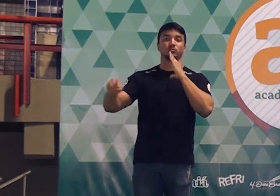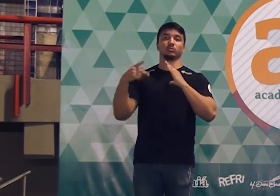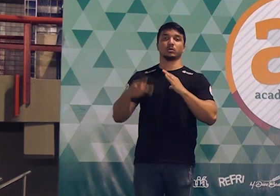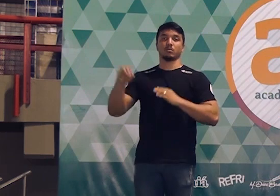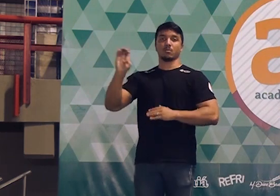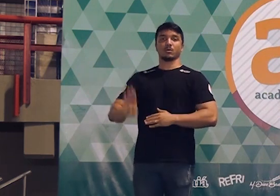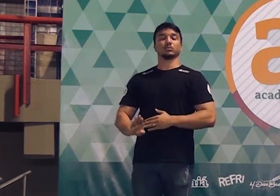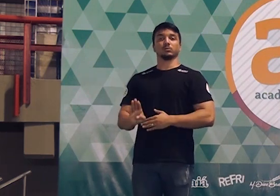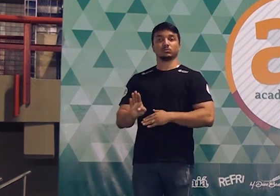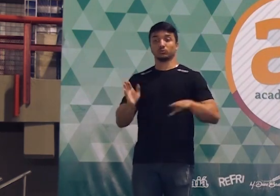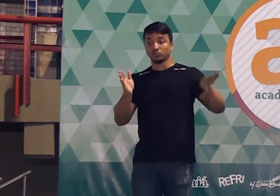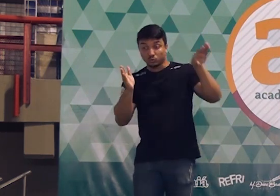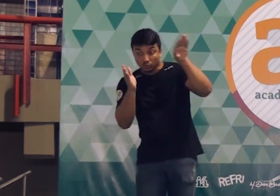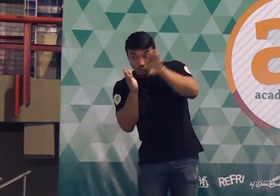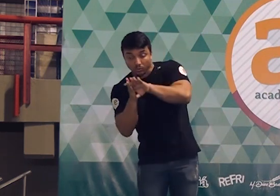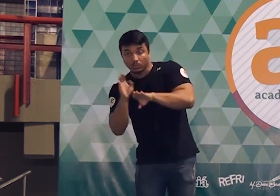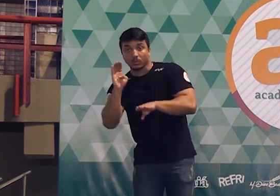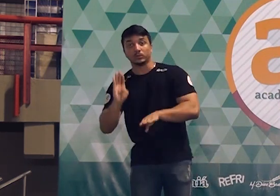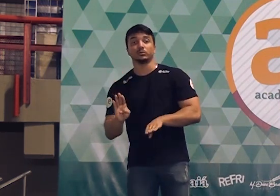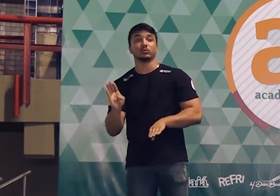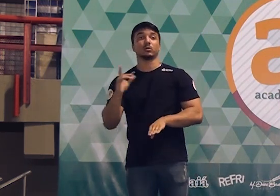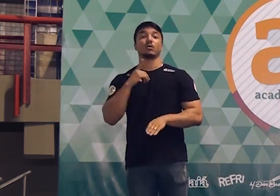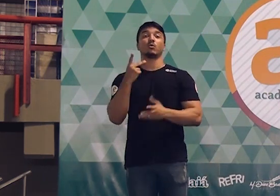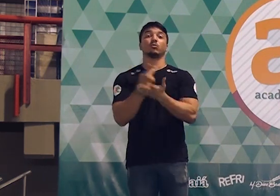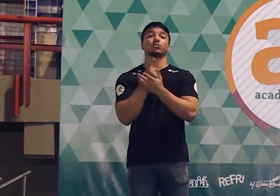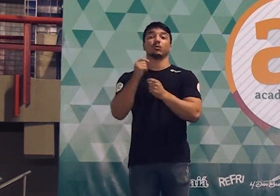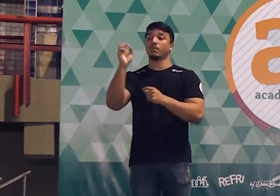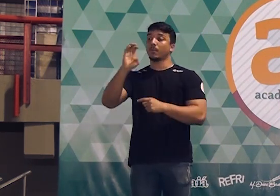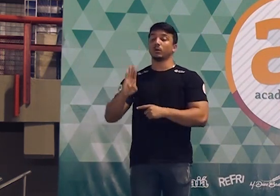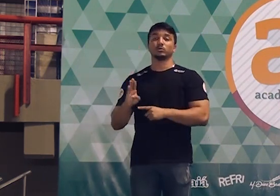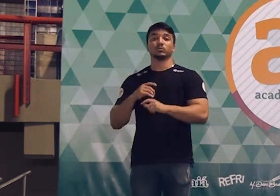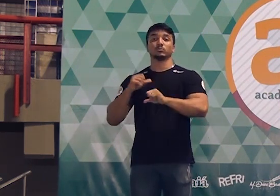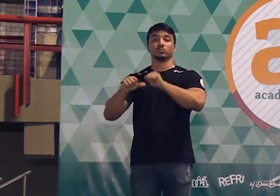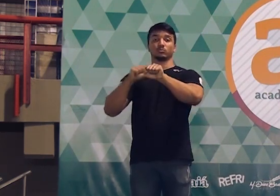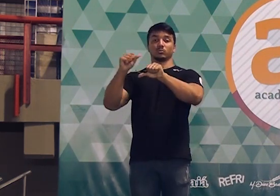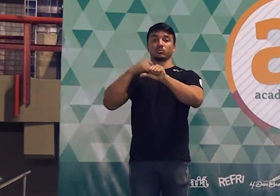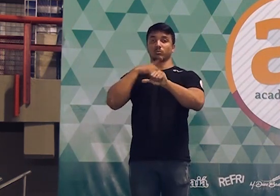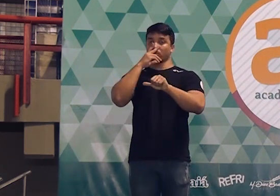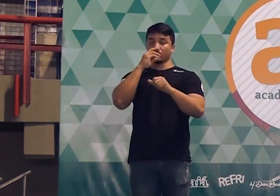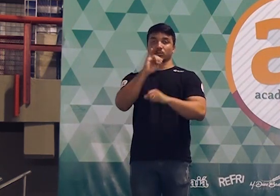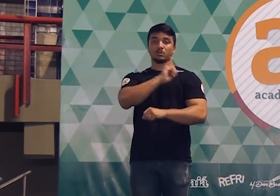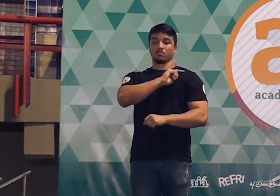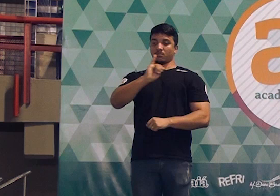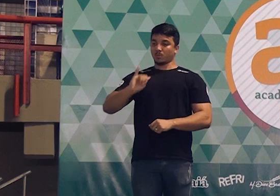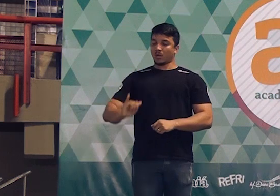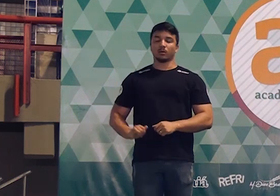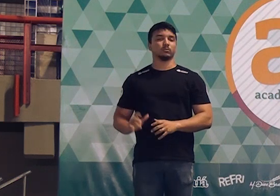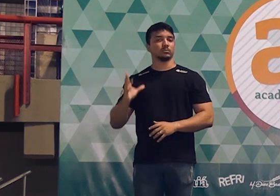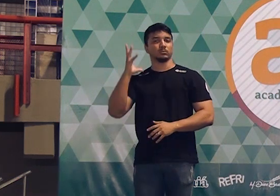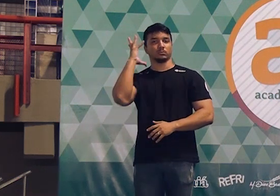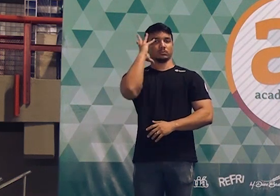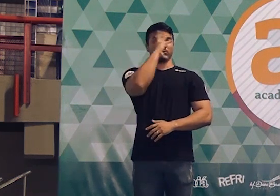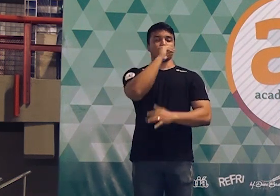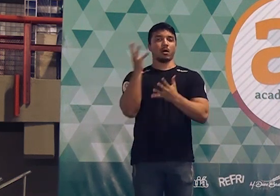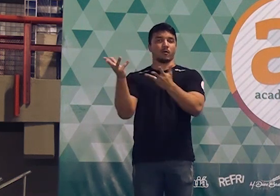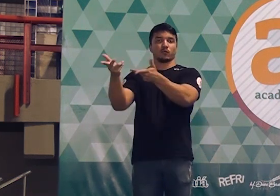para o Brasil. Chegou aqui, tá? Brasil virou já um império. Coisa linda, maravilhosa. O que é que isso tem a